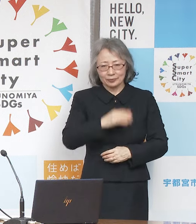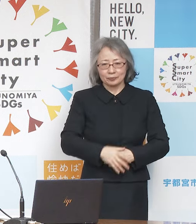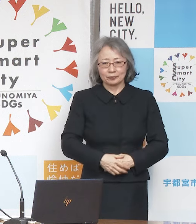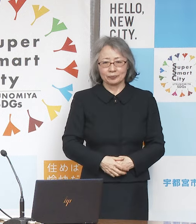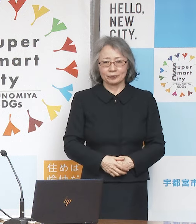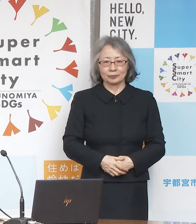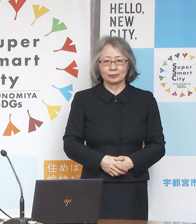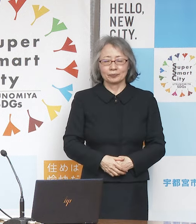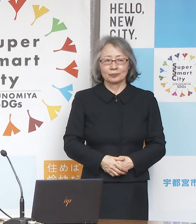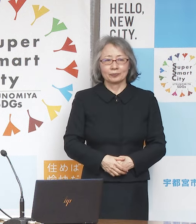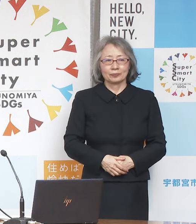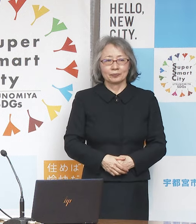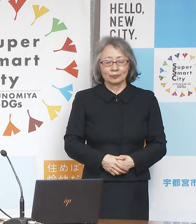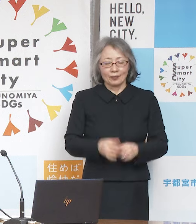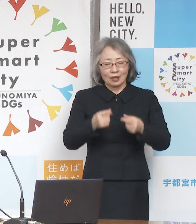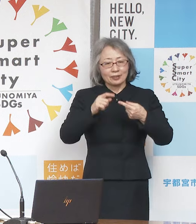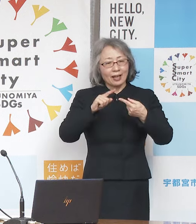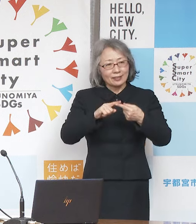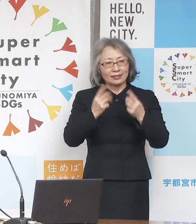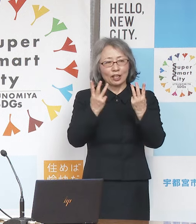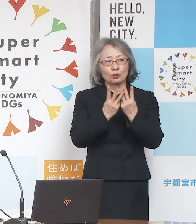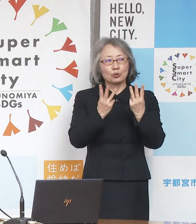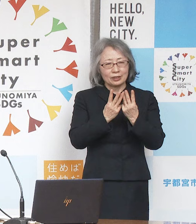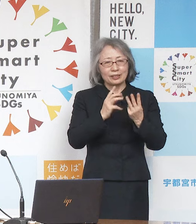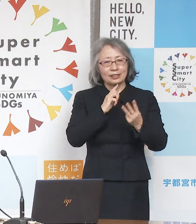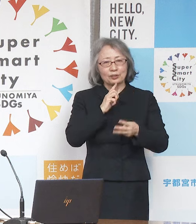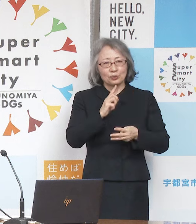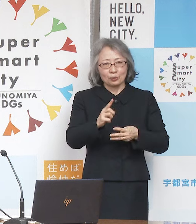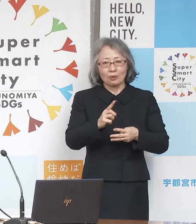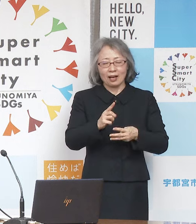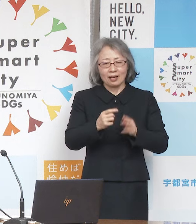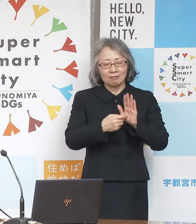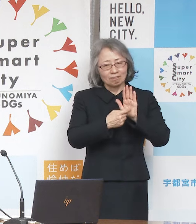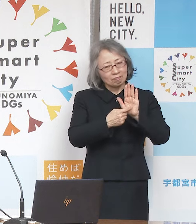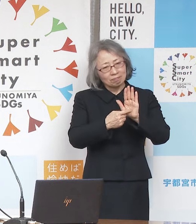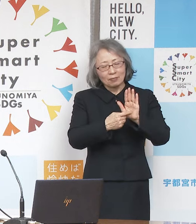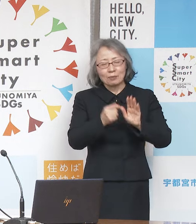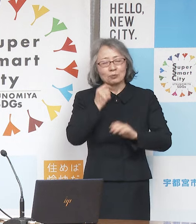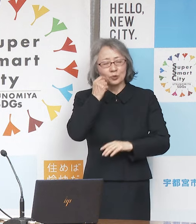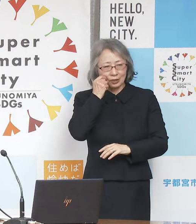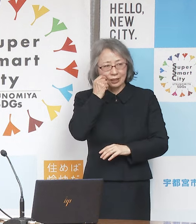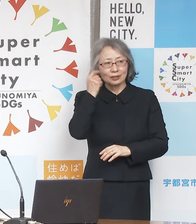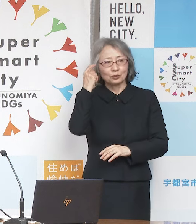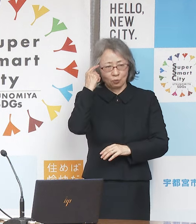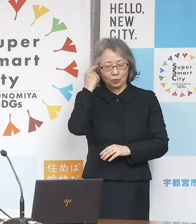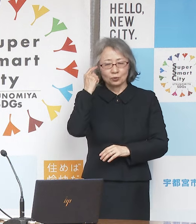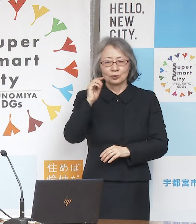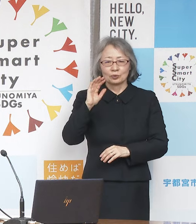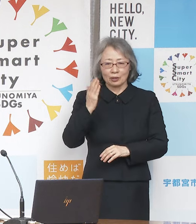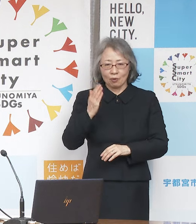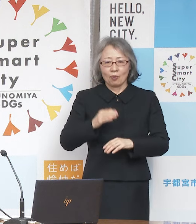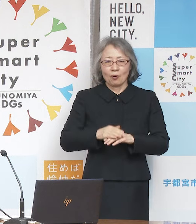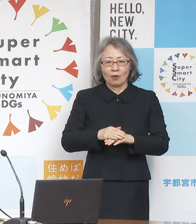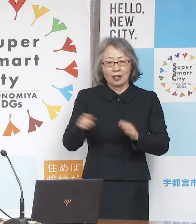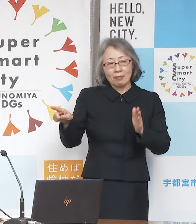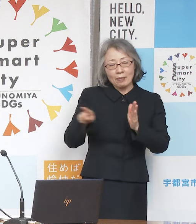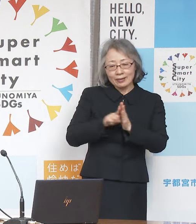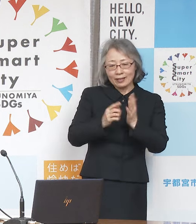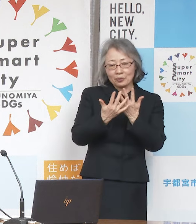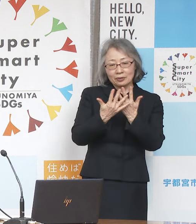いただけますでしょうかま具体的に数字というのはあのお示しすることは難しいと思いますけどもま今までの